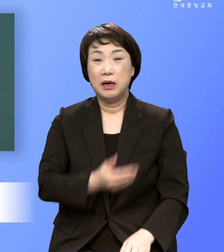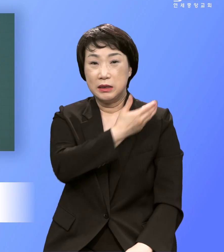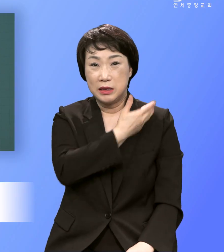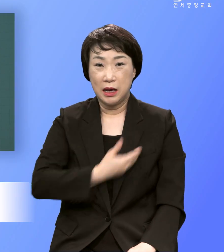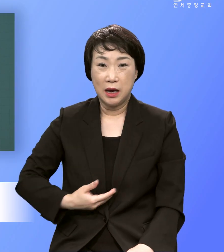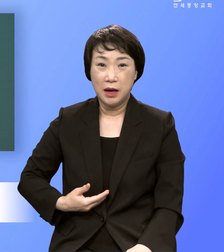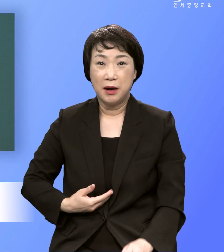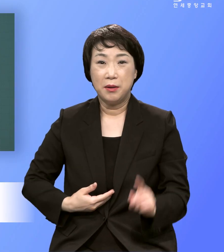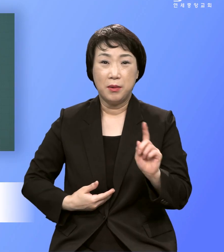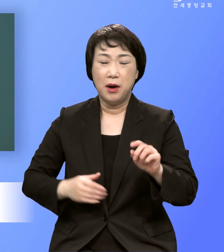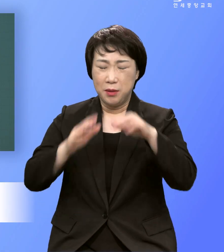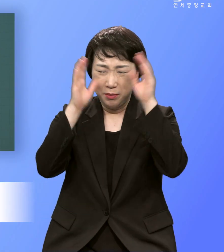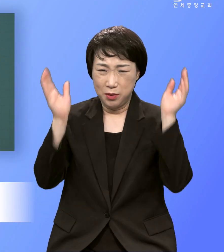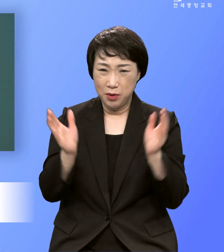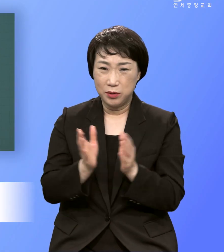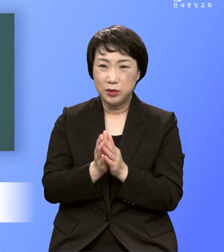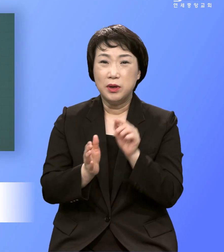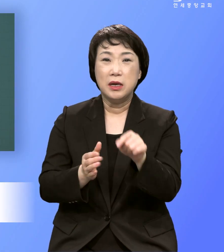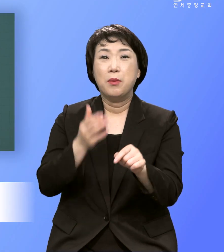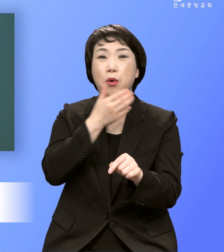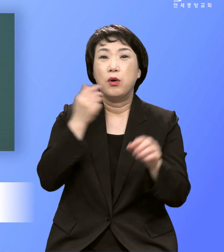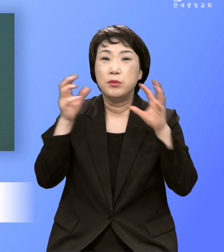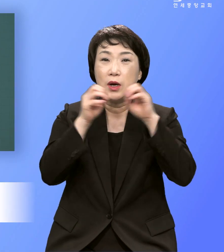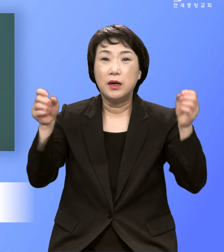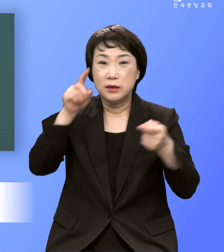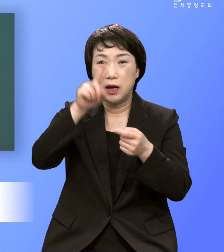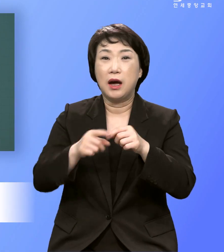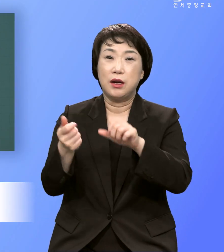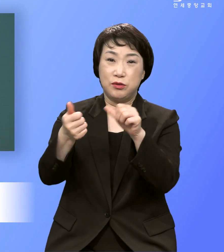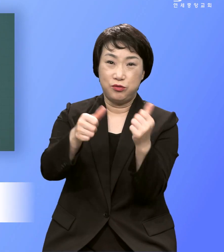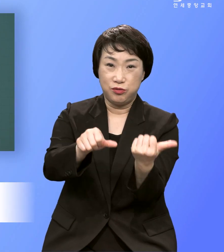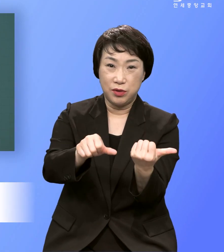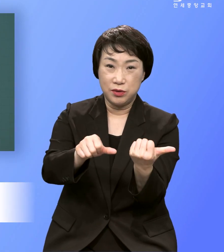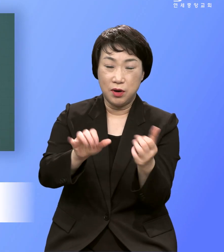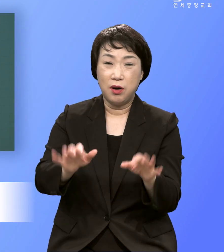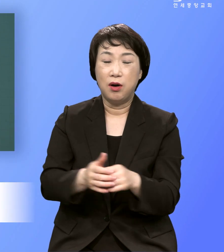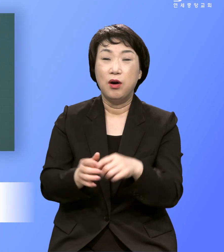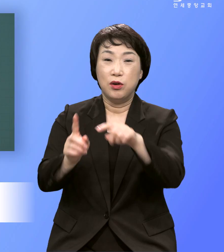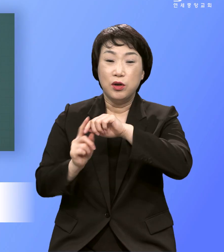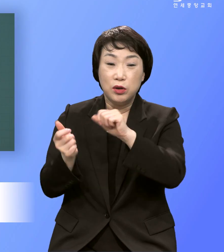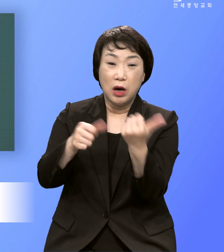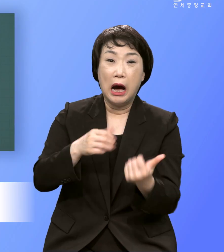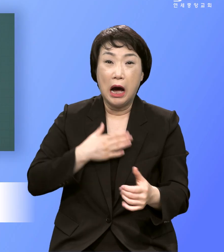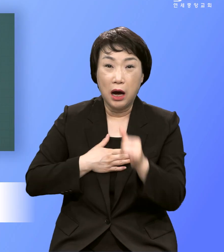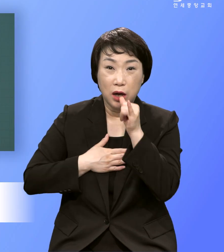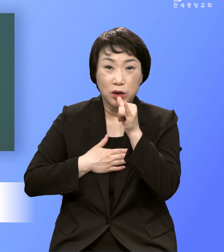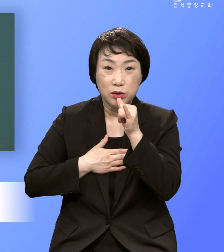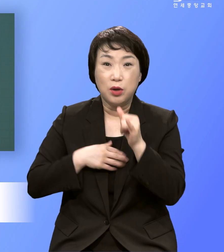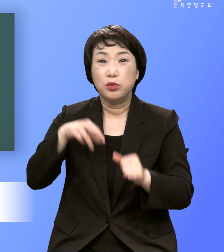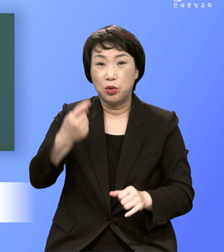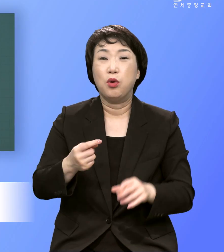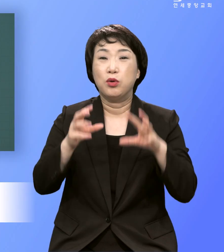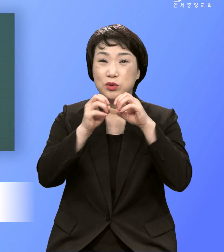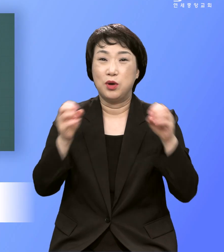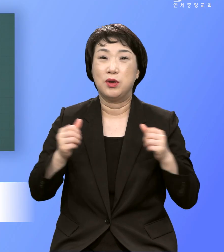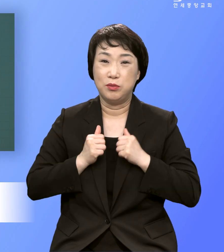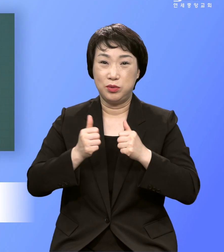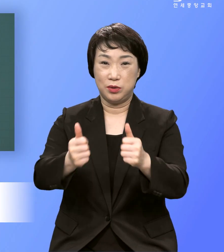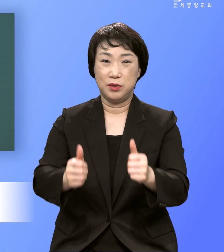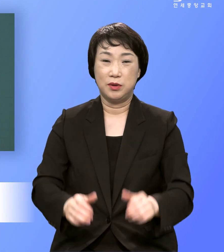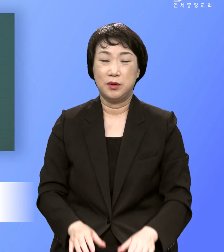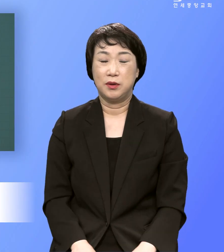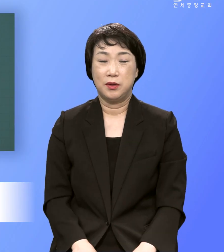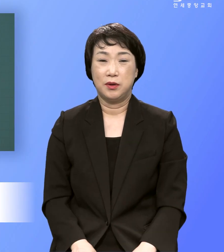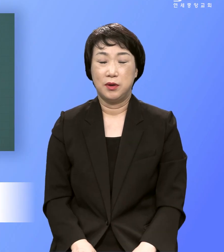제자들은 다 이복음 전하다 죽었다. 죽는지 많이 알면서 전했다.